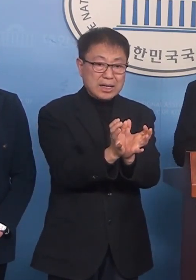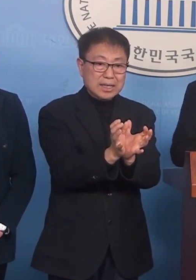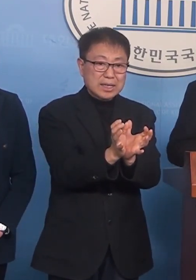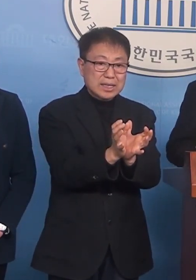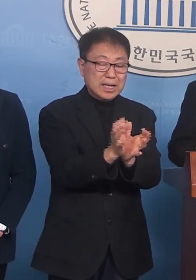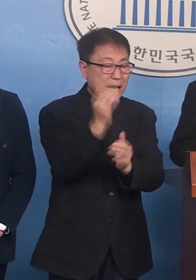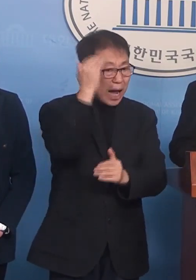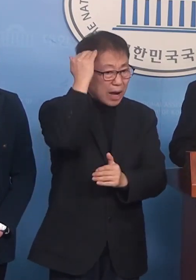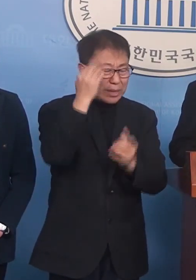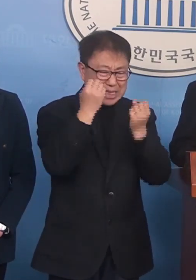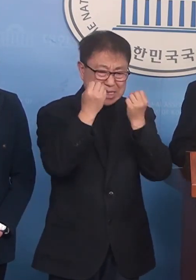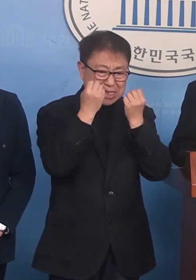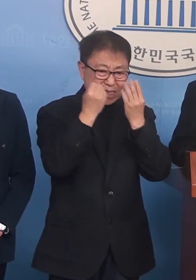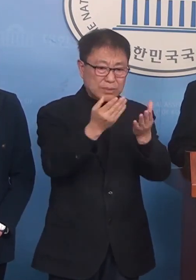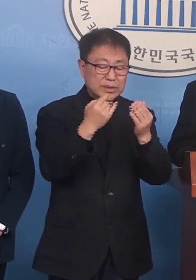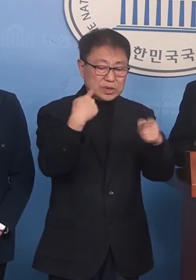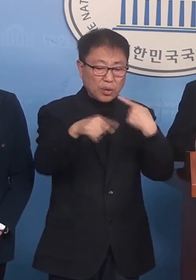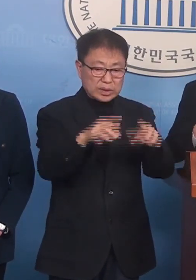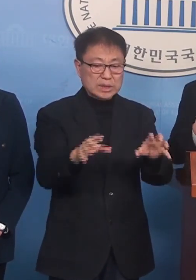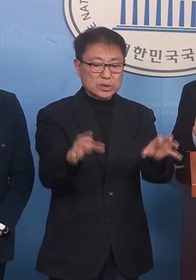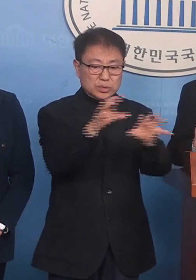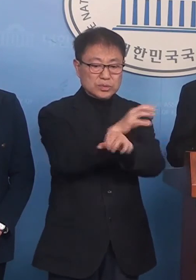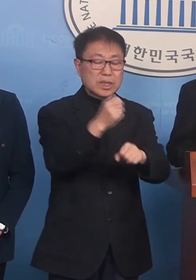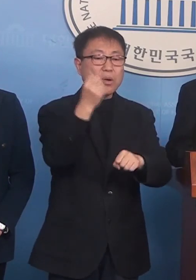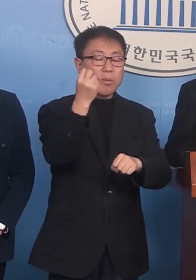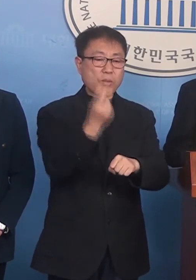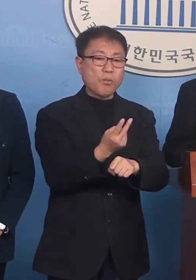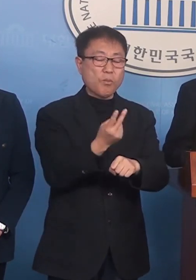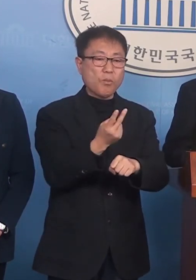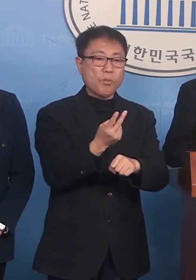대한민국에서 새로운 정치 세력 교체와